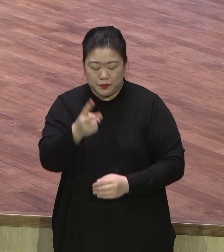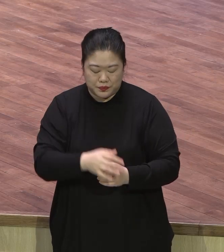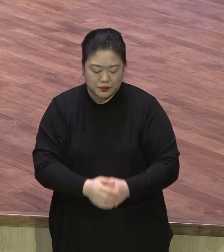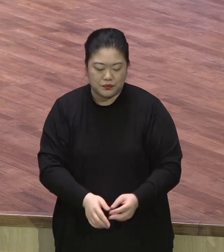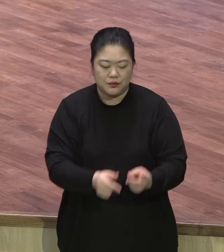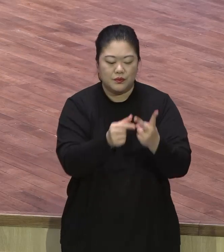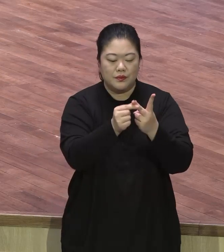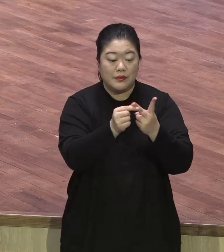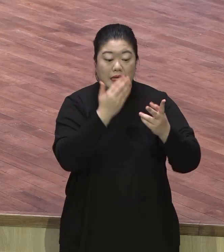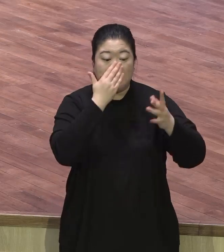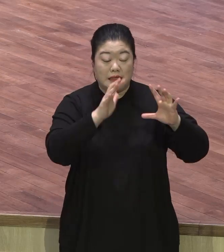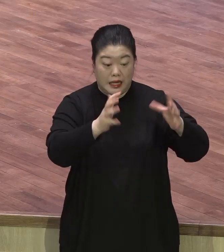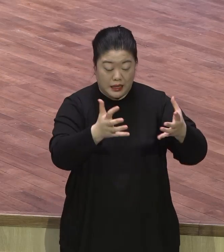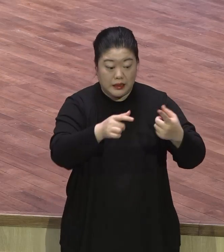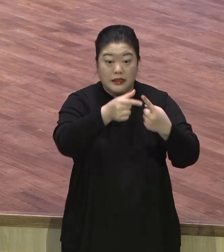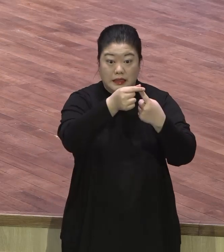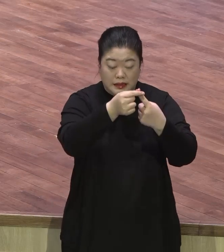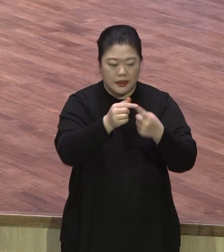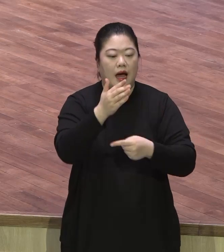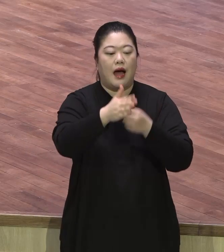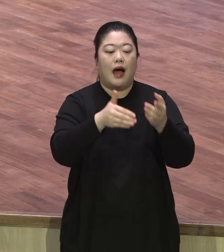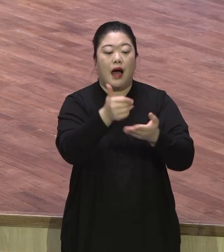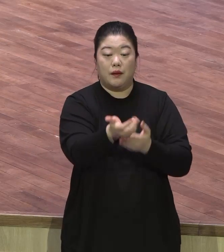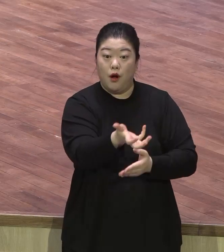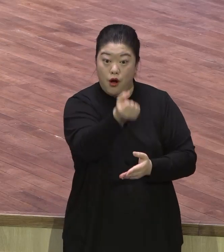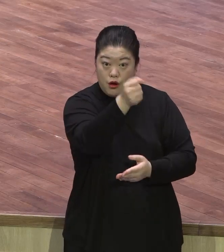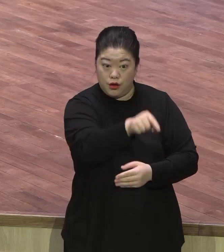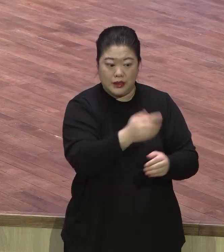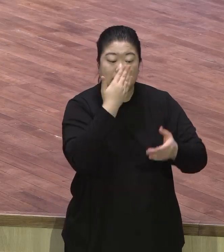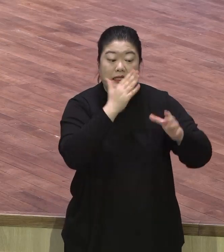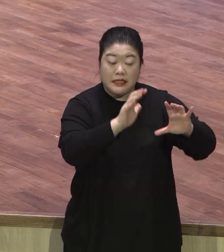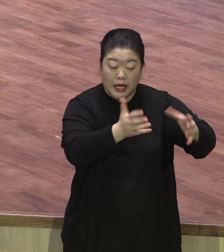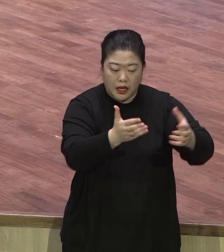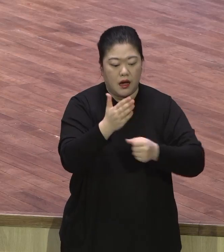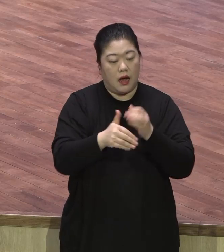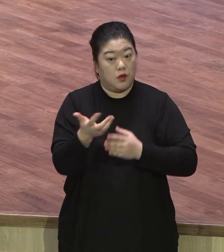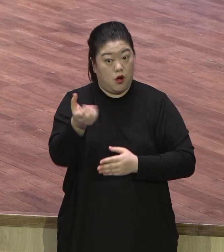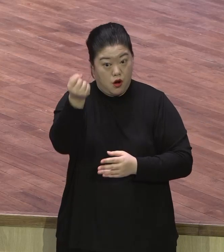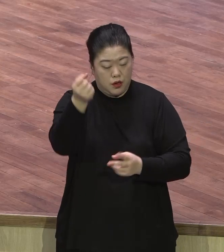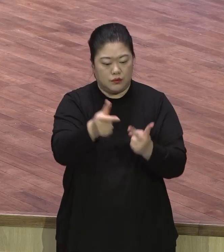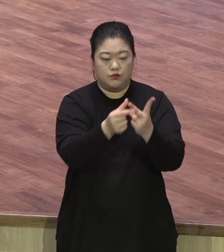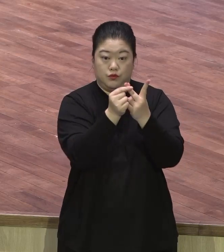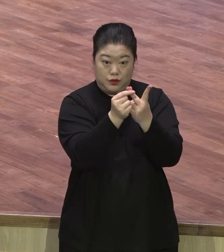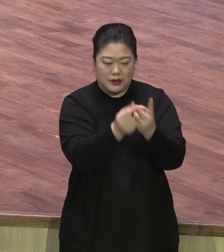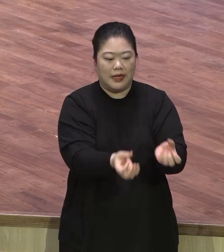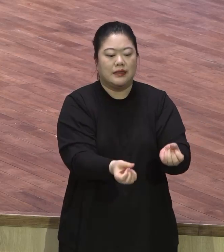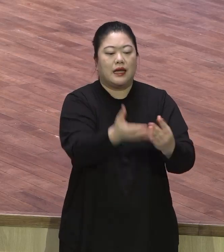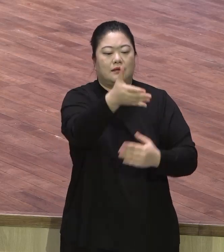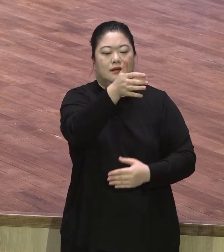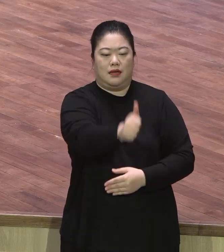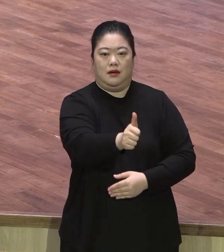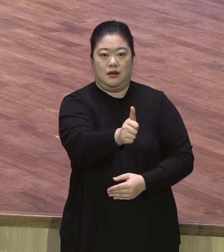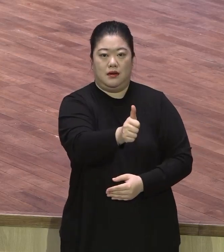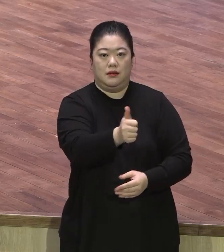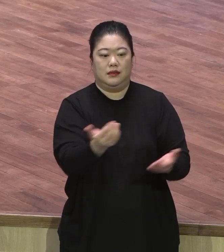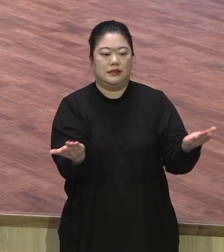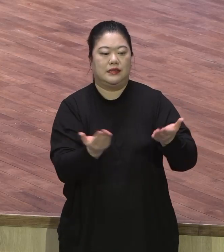하나님의 소유로 삼으시고 이제 제사장 나라로 삼으시다 제사장 미션이 이스라엘 공동에 주어진 거요